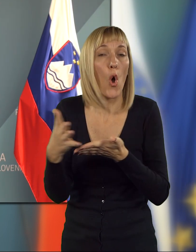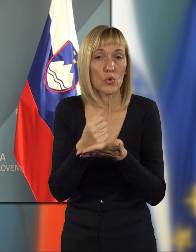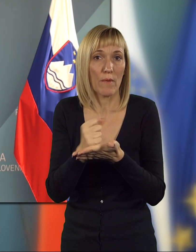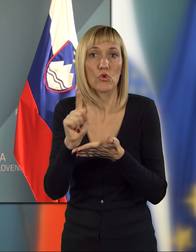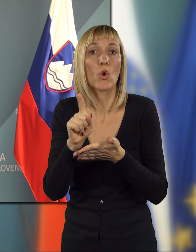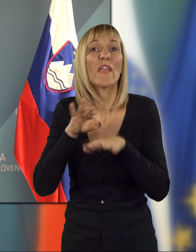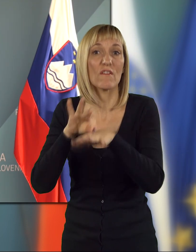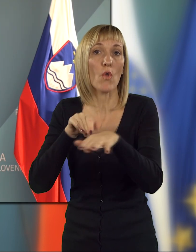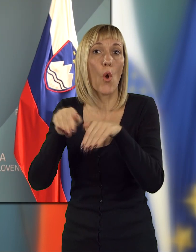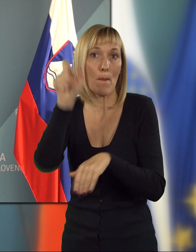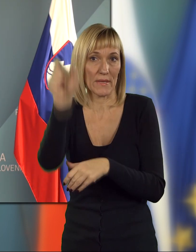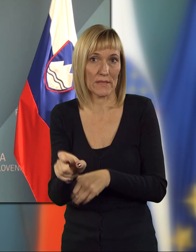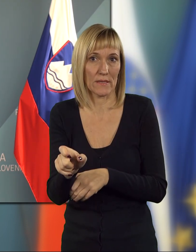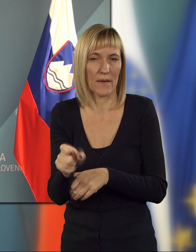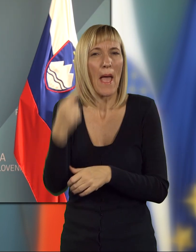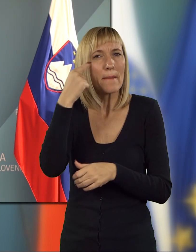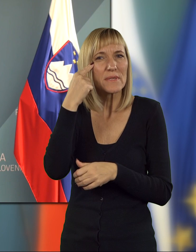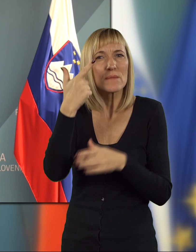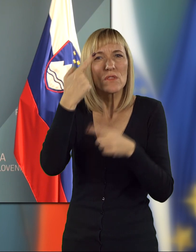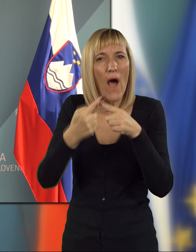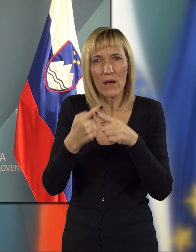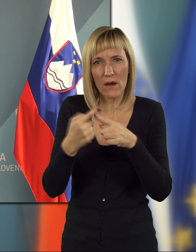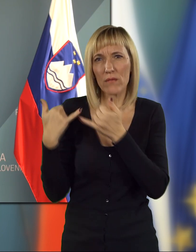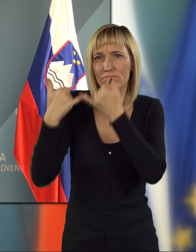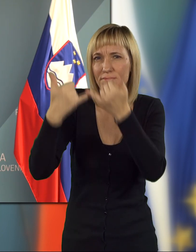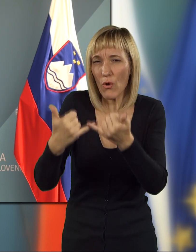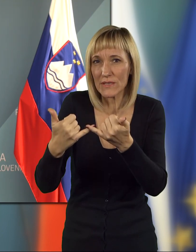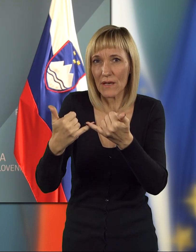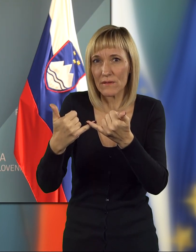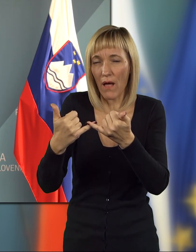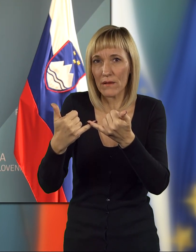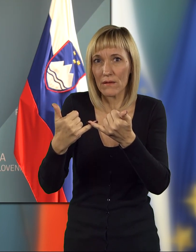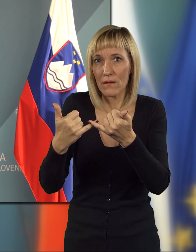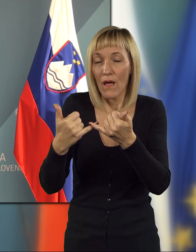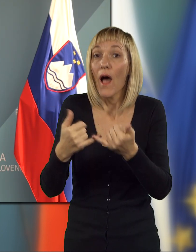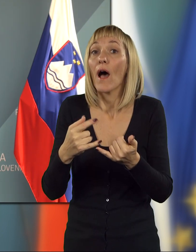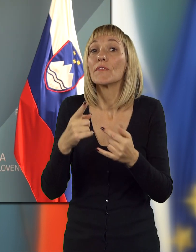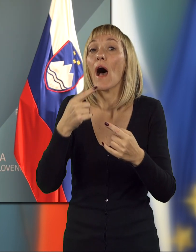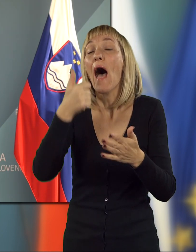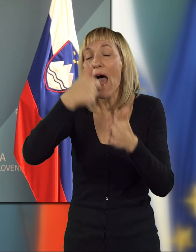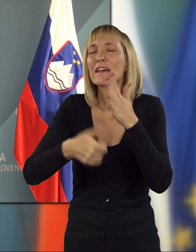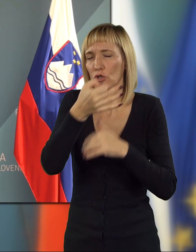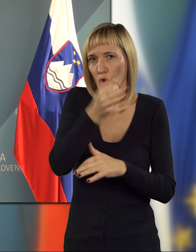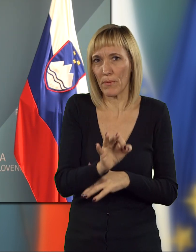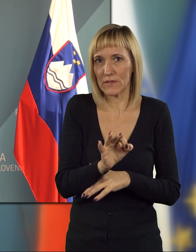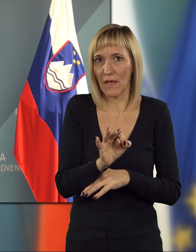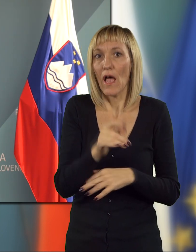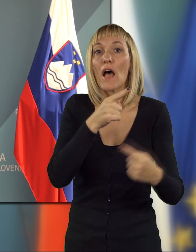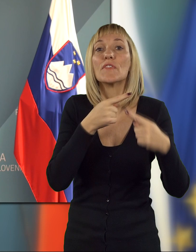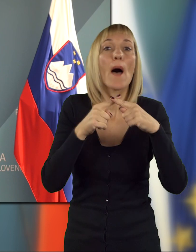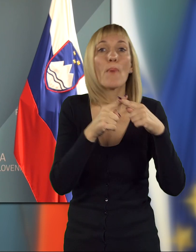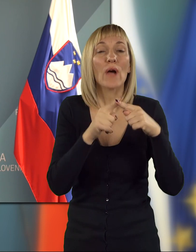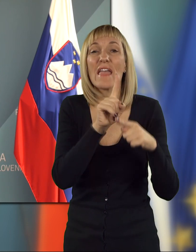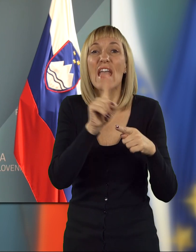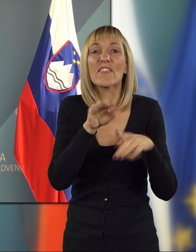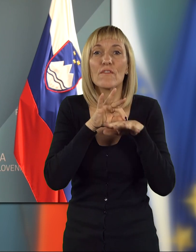ministri. Zgodilo se je celo, mislim, da dvakrat doslej, enkrat pa zanesljivo, da pogajanj sploh ni